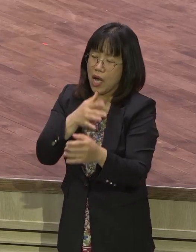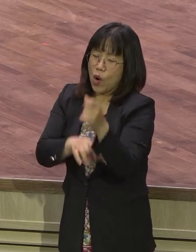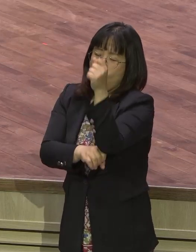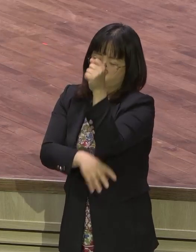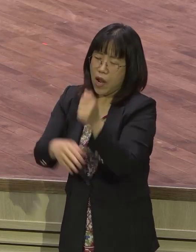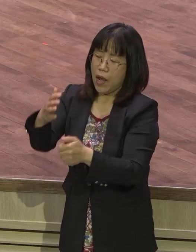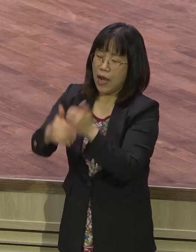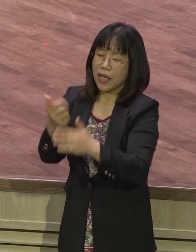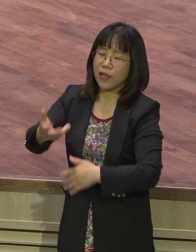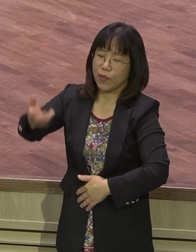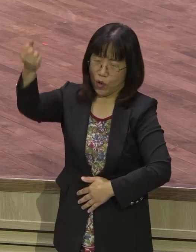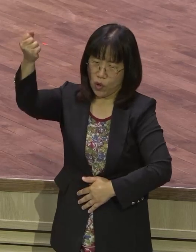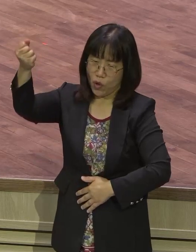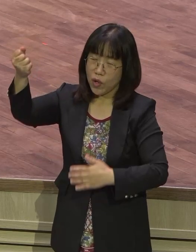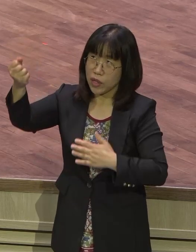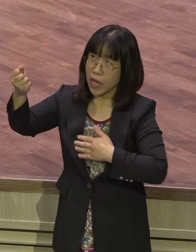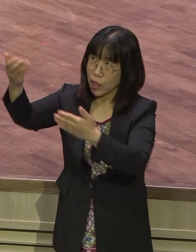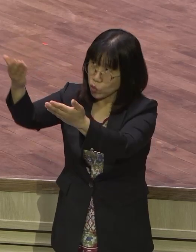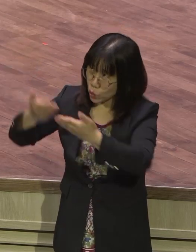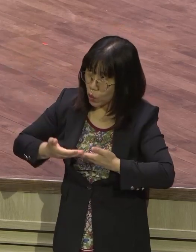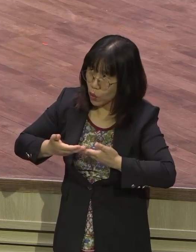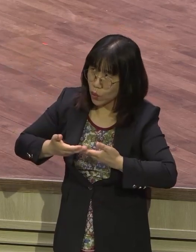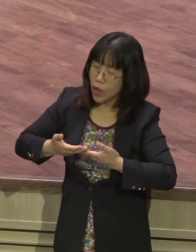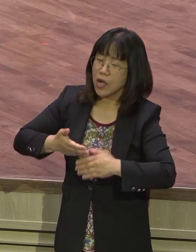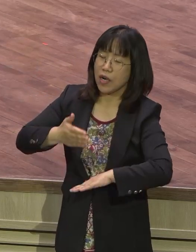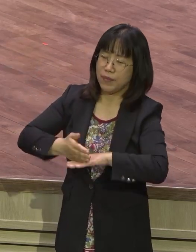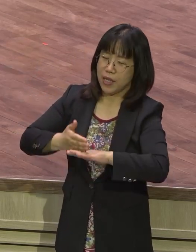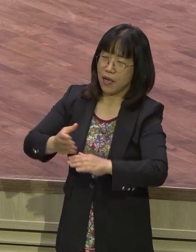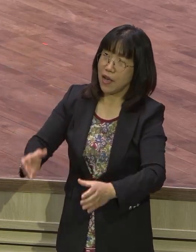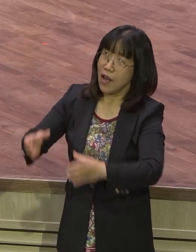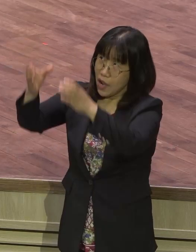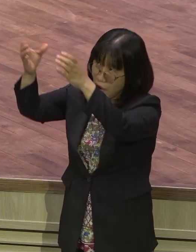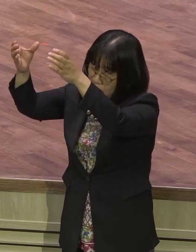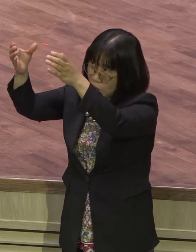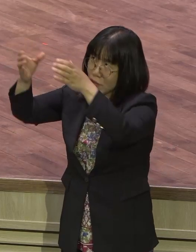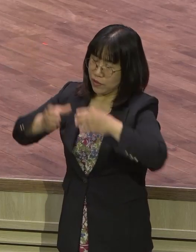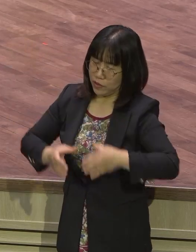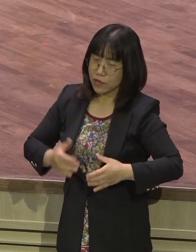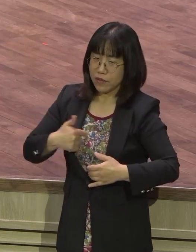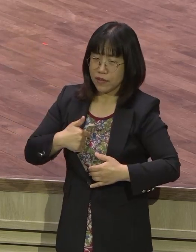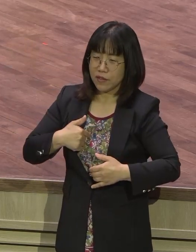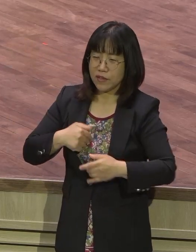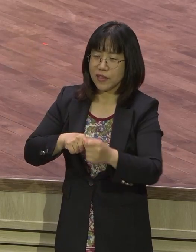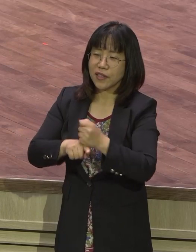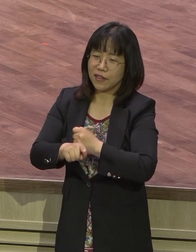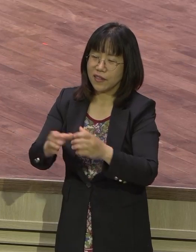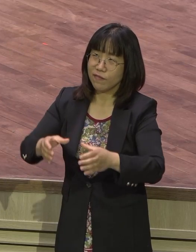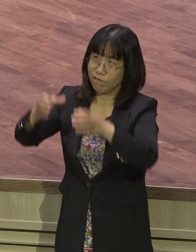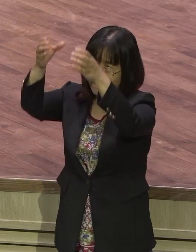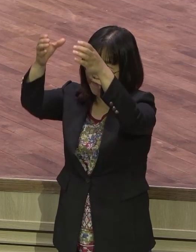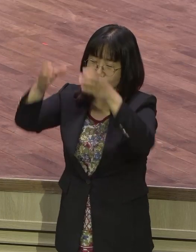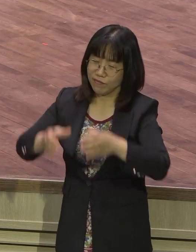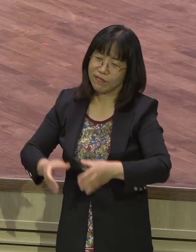하나님 것인데 나에게 주었다 하나님 다시 나에게 주셨다 이런 의미예요